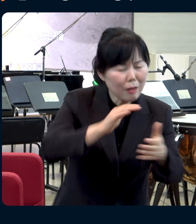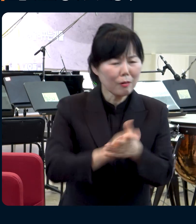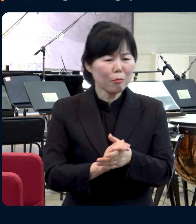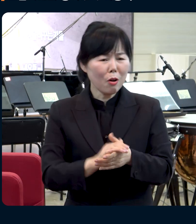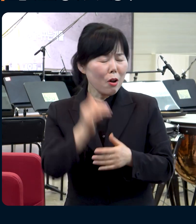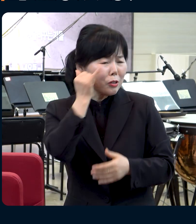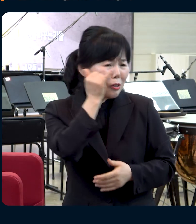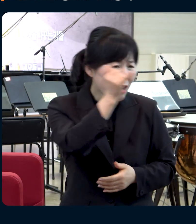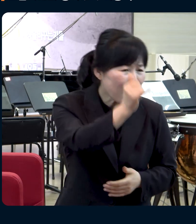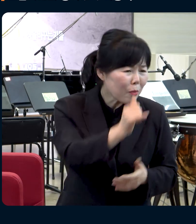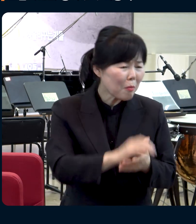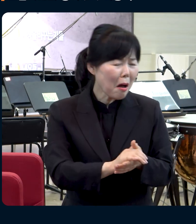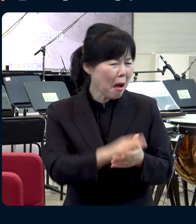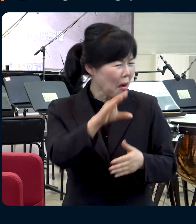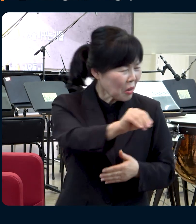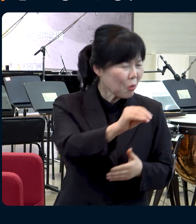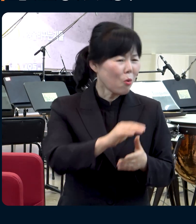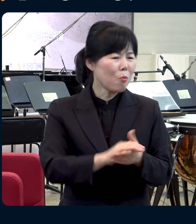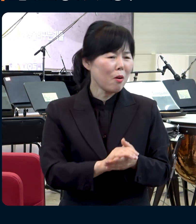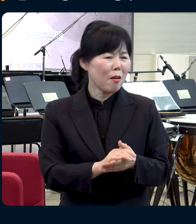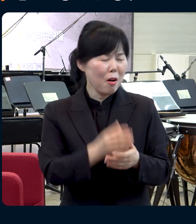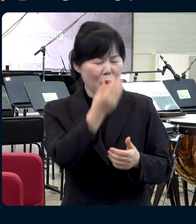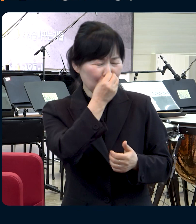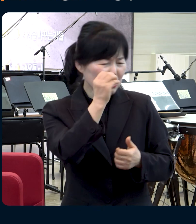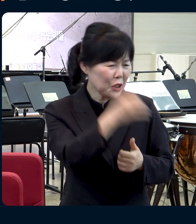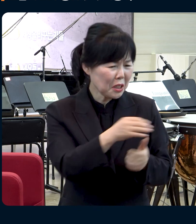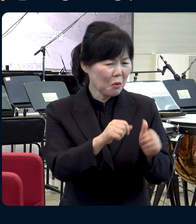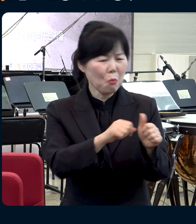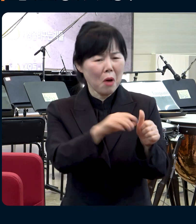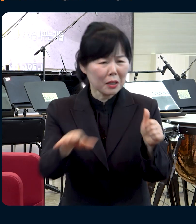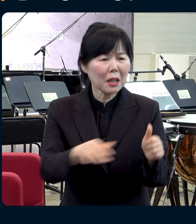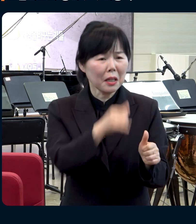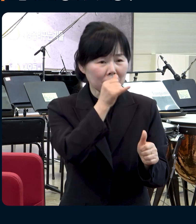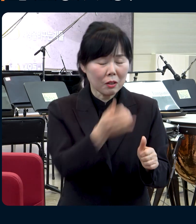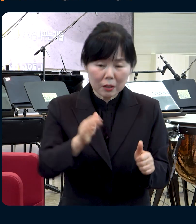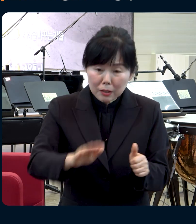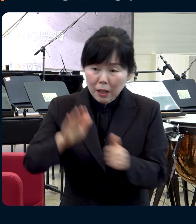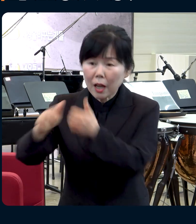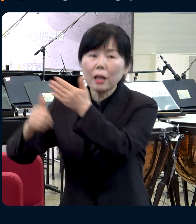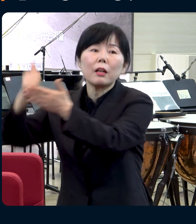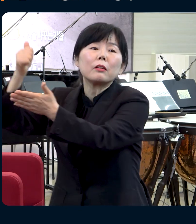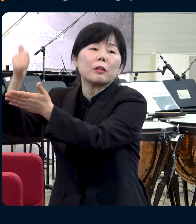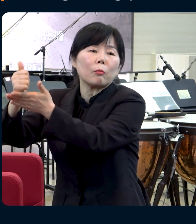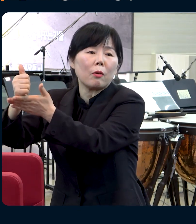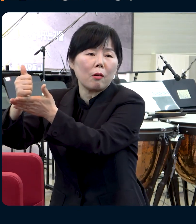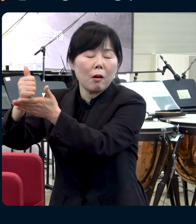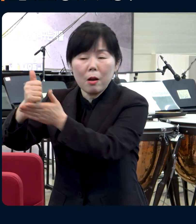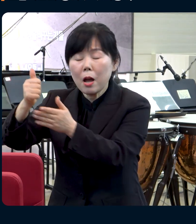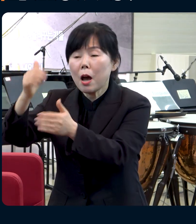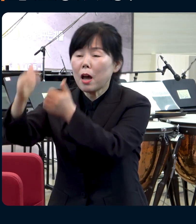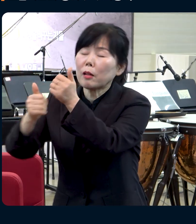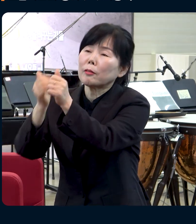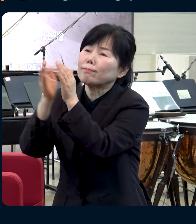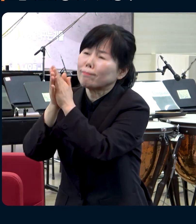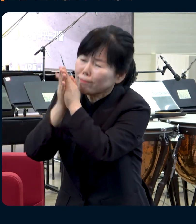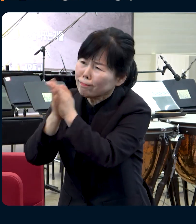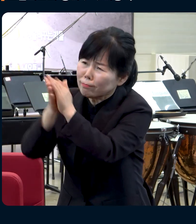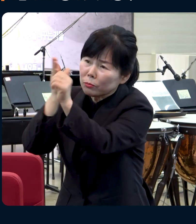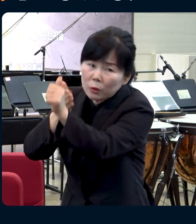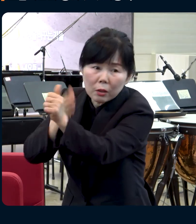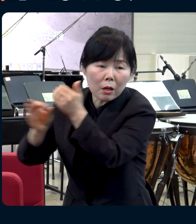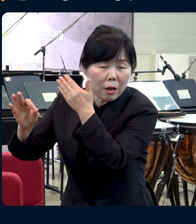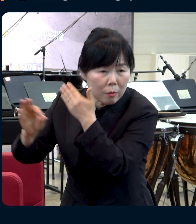받고 막 무시하고 왕따시키고 막 이럴 수가 있잖아요. 근데 우리 주님께는 어떻게 합니까? 가까이 하면은 여러분을